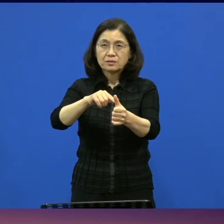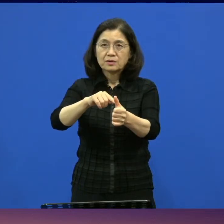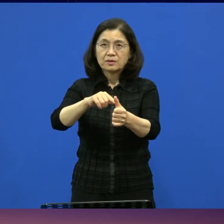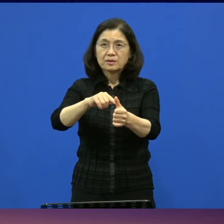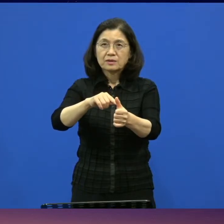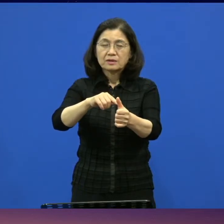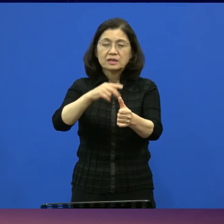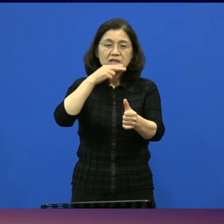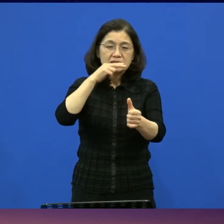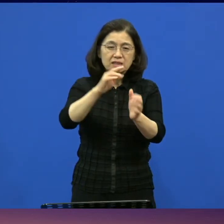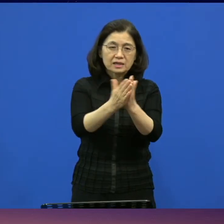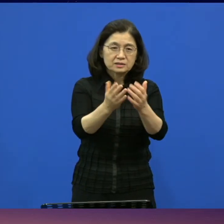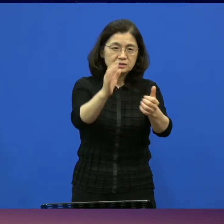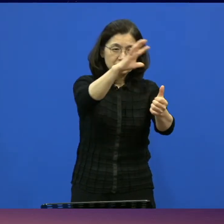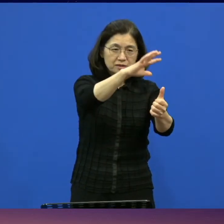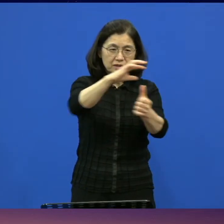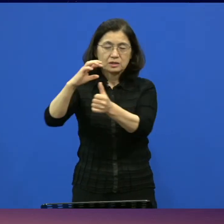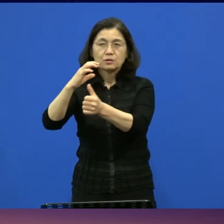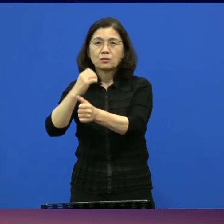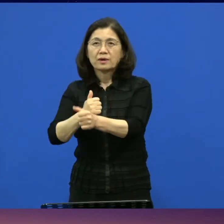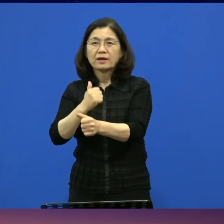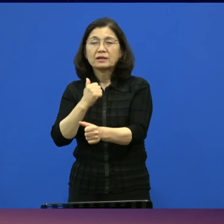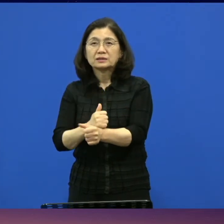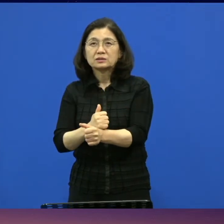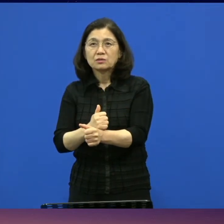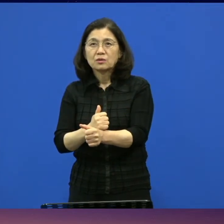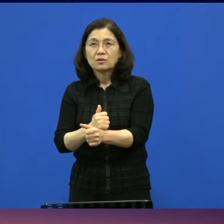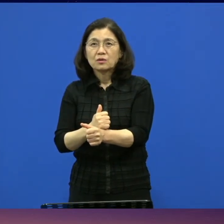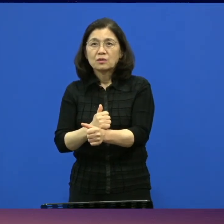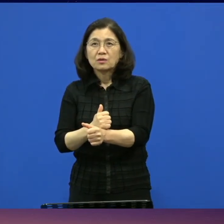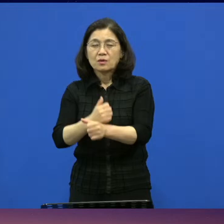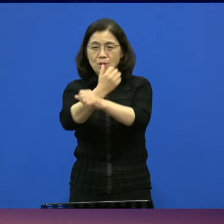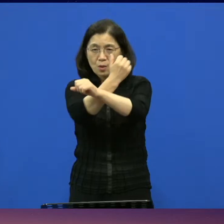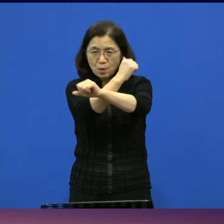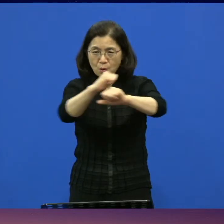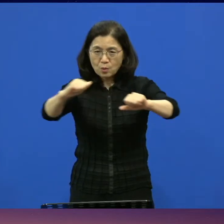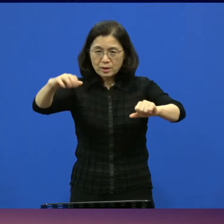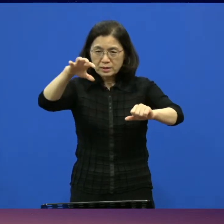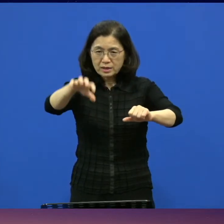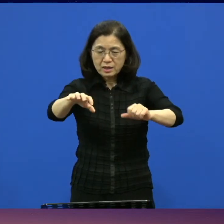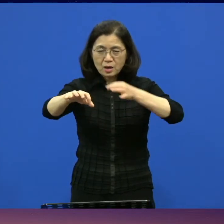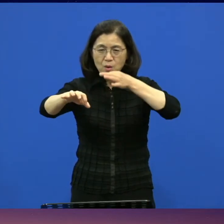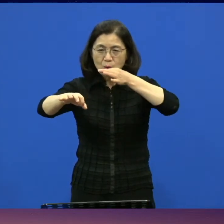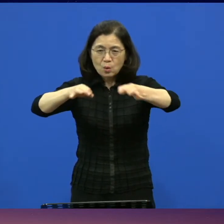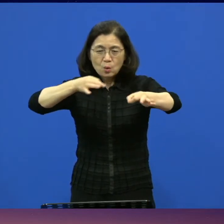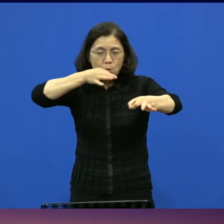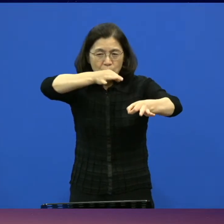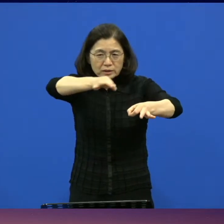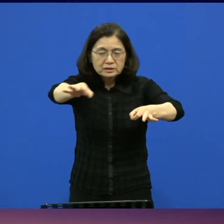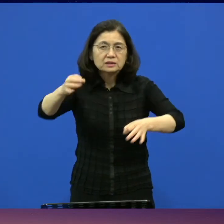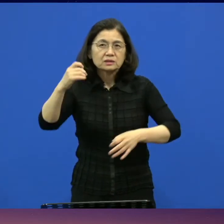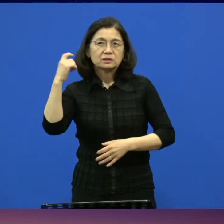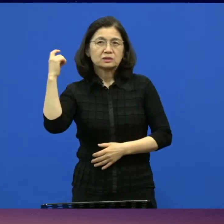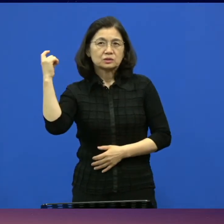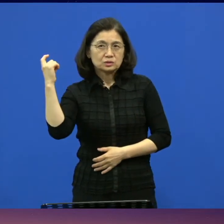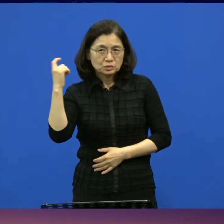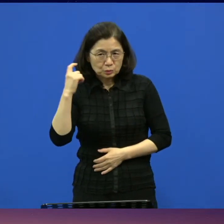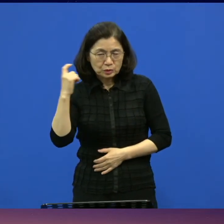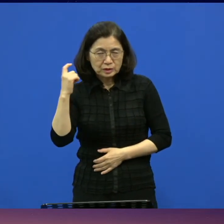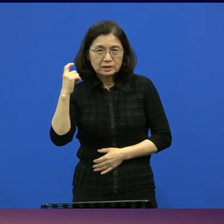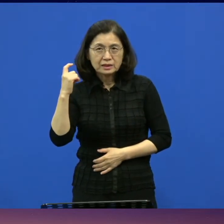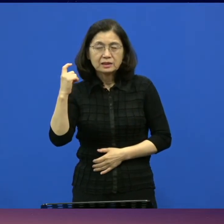게 뭡니까? 바로 광야에 외치는 자의 소리. 세례 요한이 광야에 외치는 자의